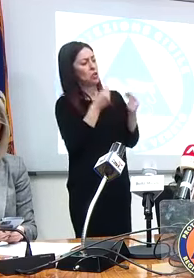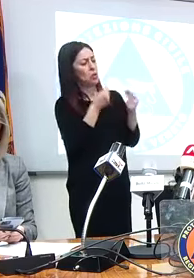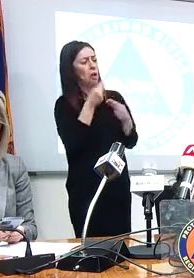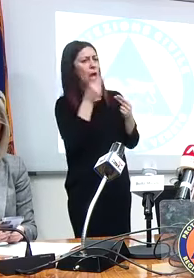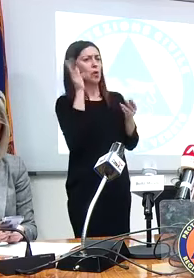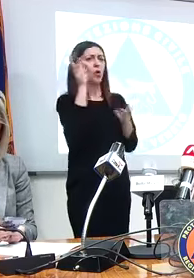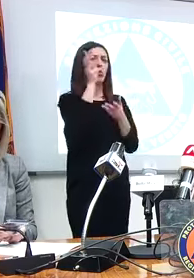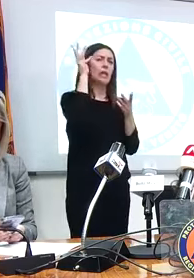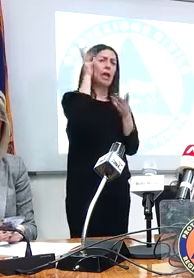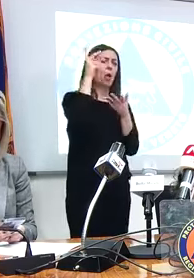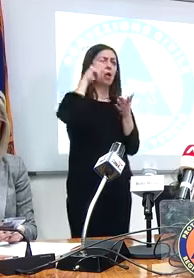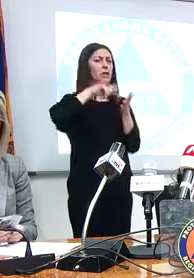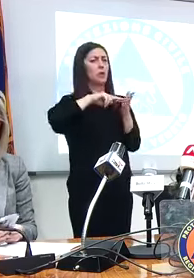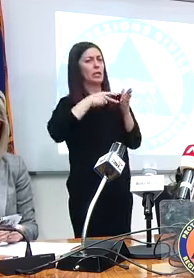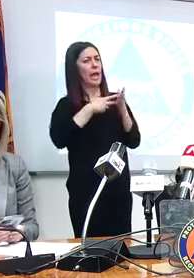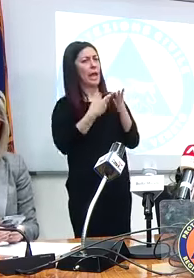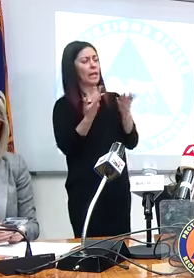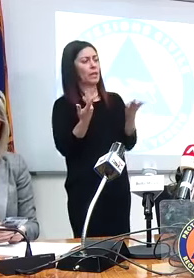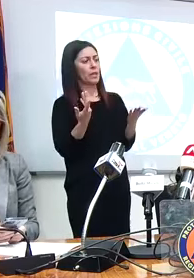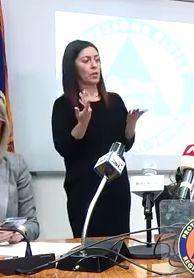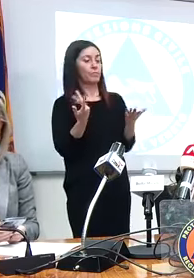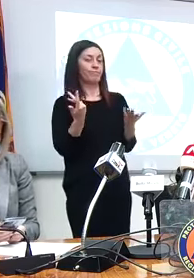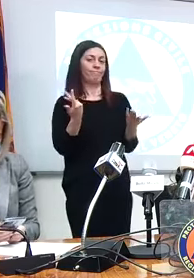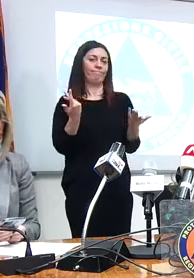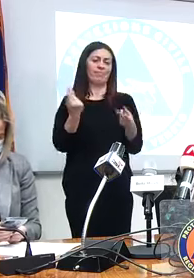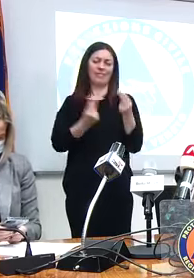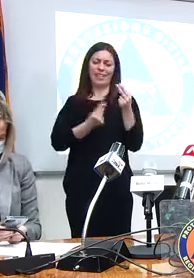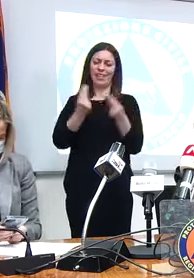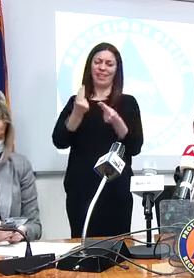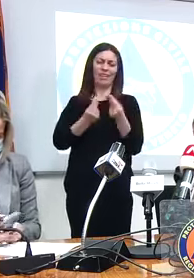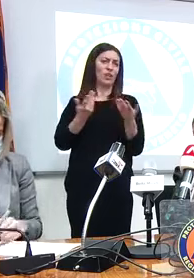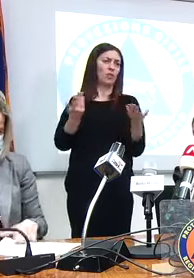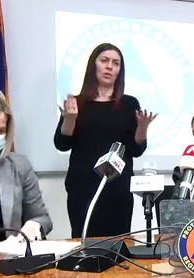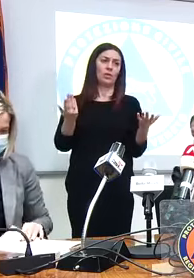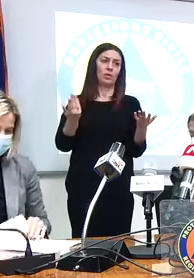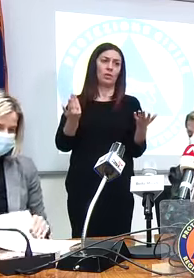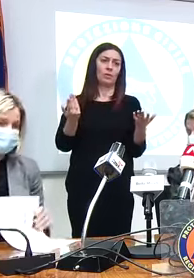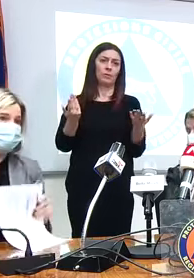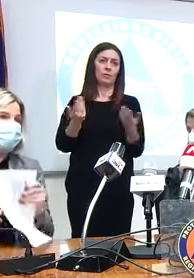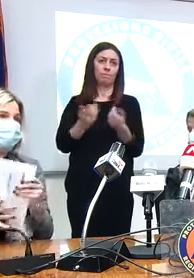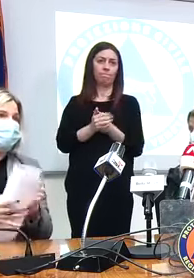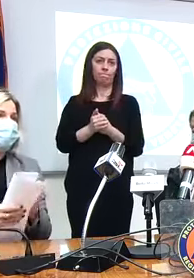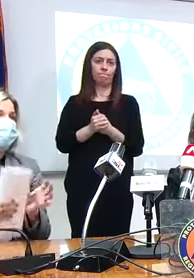Sì, sì, ma dai, i conti in casa d'altri, insomma, cioè, lasciano lo spazio che trovano.